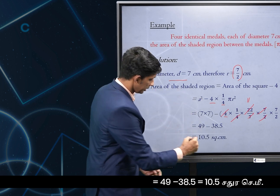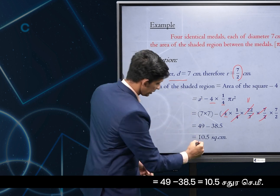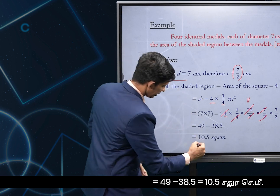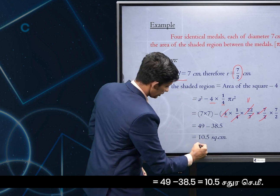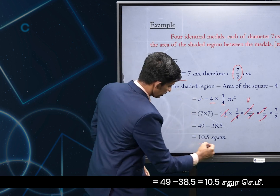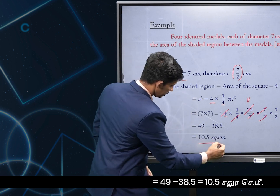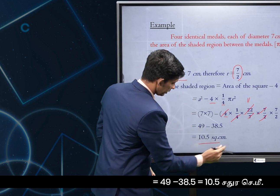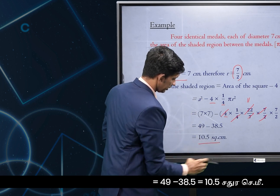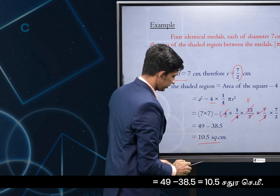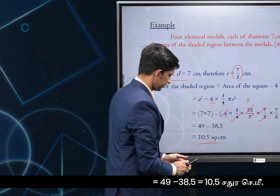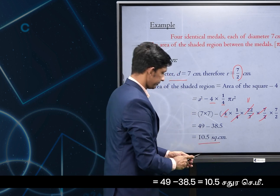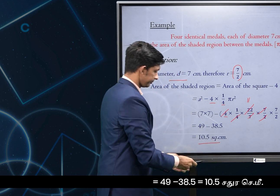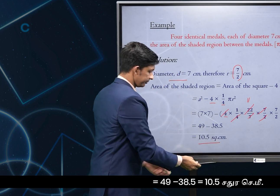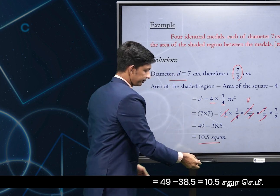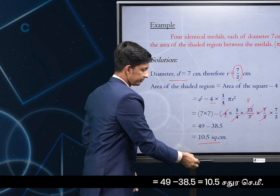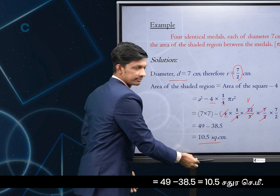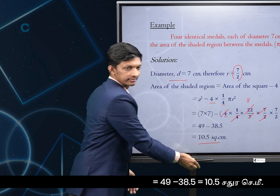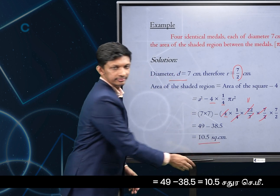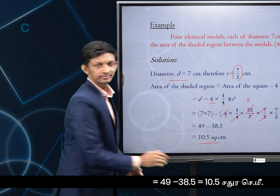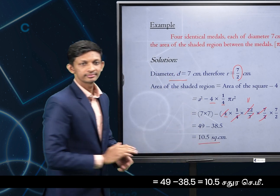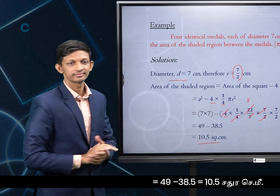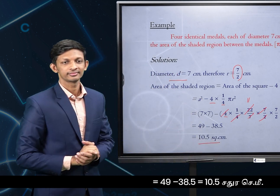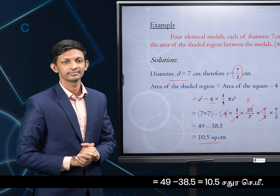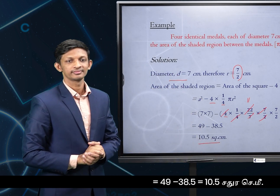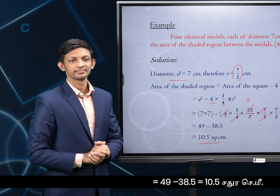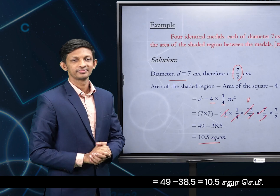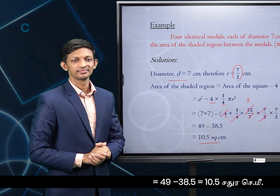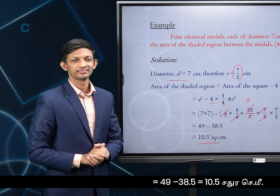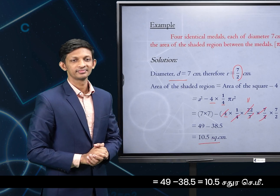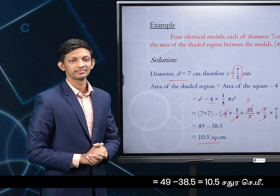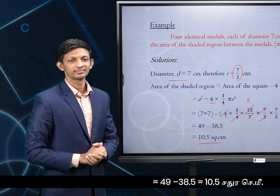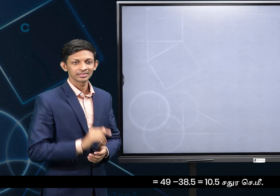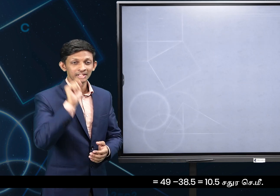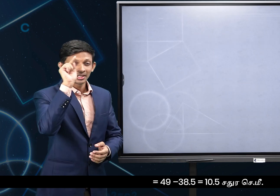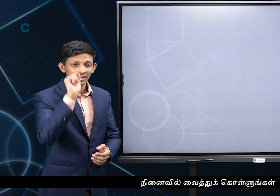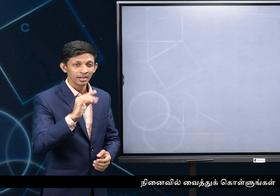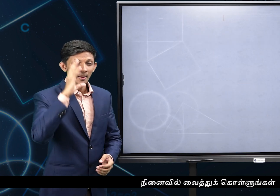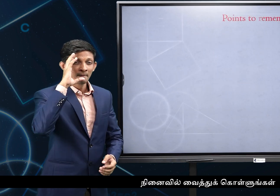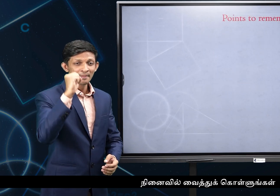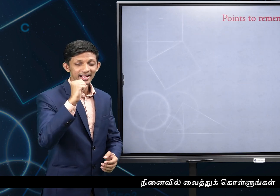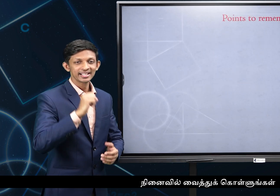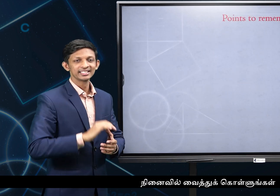38.5 ஈடு 10.5 சதுர சென்டிமீட்டர். நினைவில் வைத்துக்